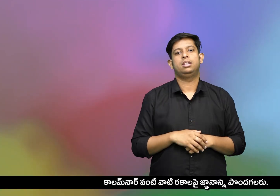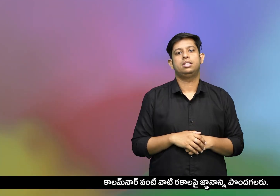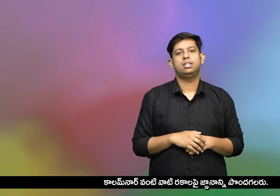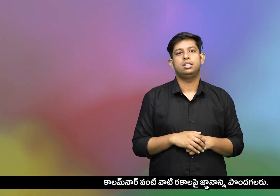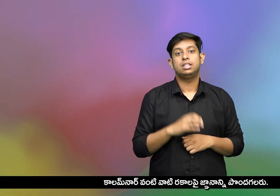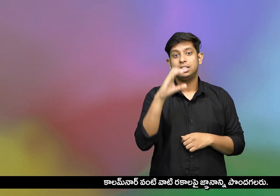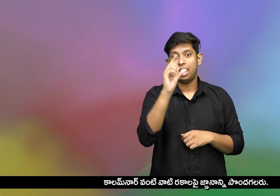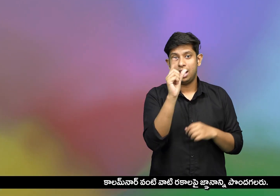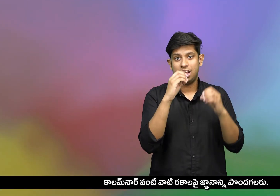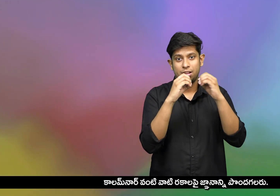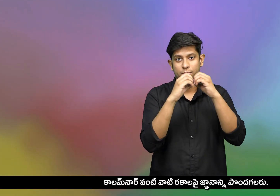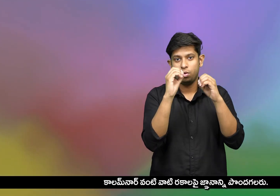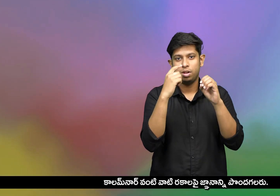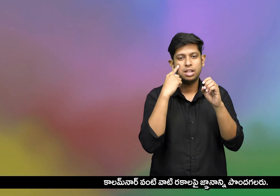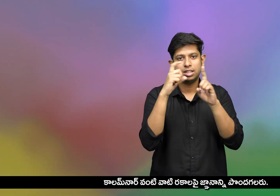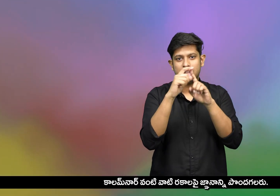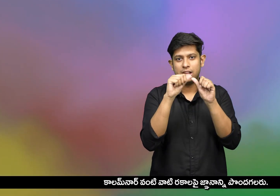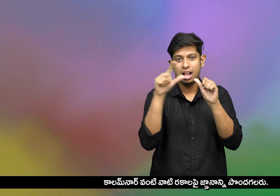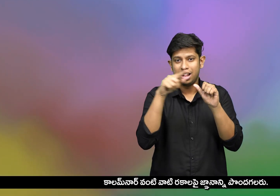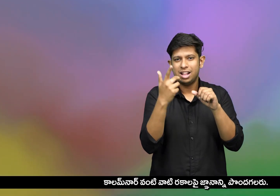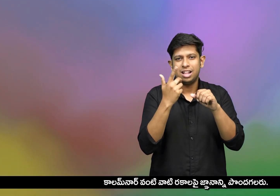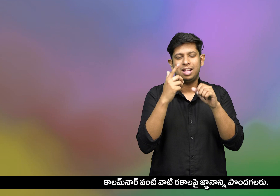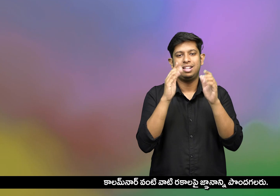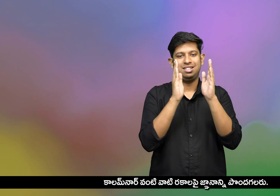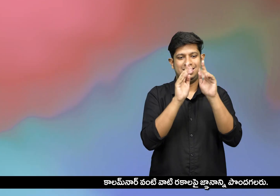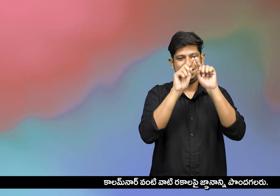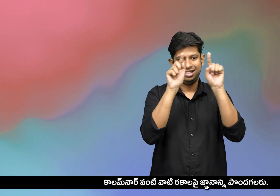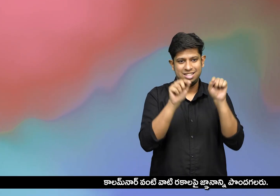కాలమ్నార్ వంటి వాటి రకాలపై జ్ఞానాన్ని పొందగలరు.